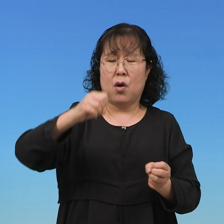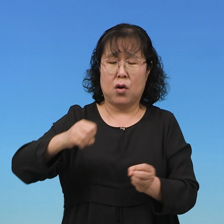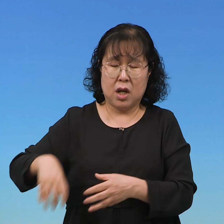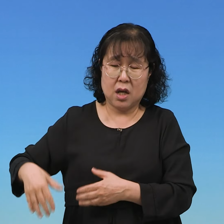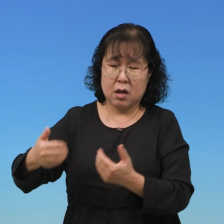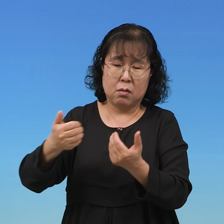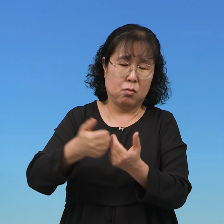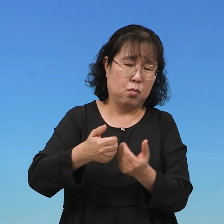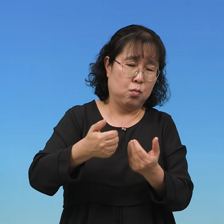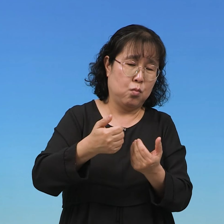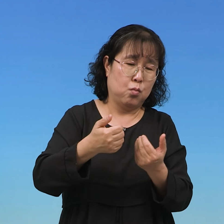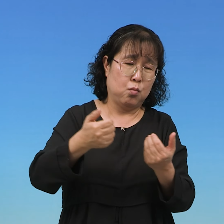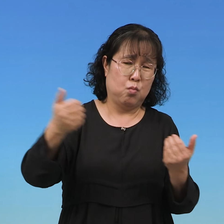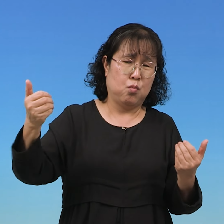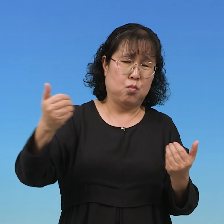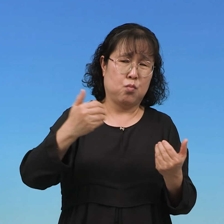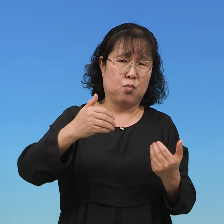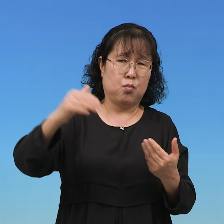버리고